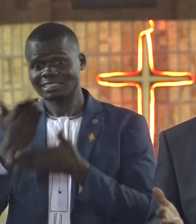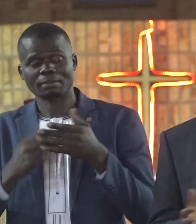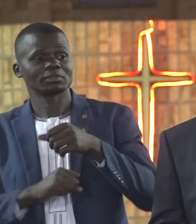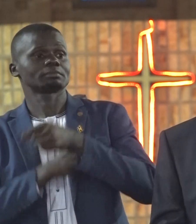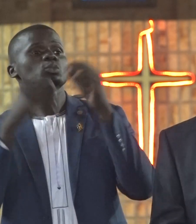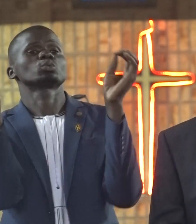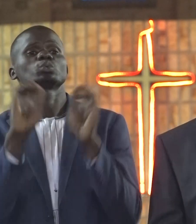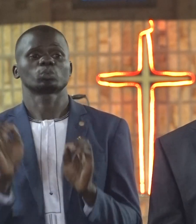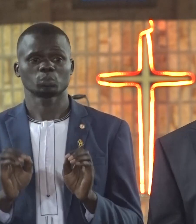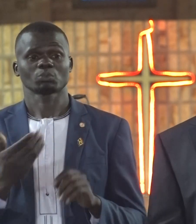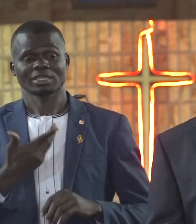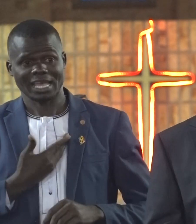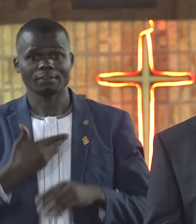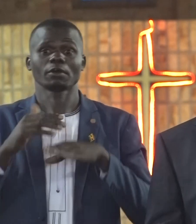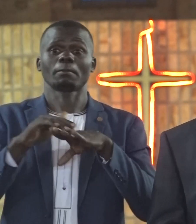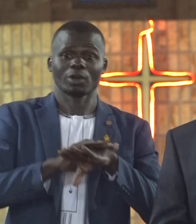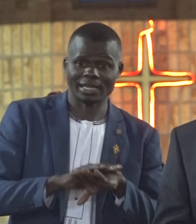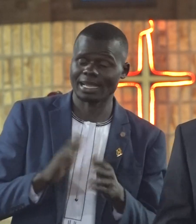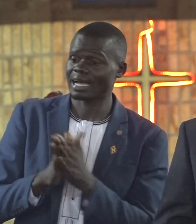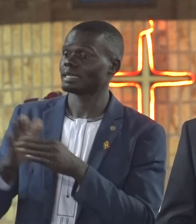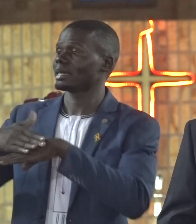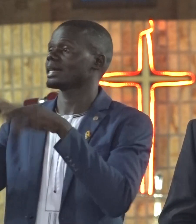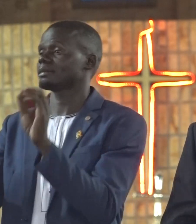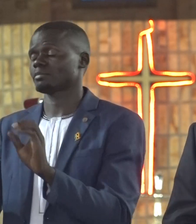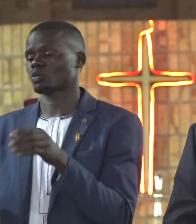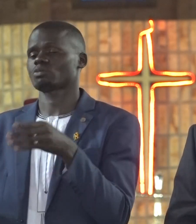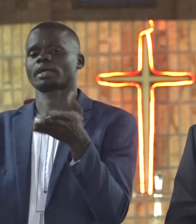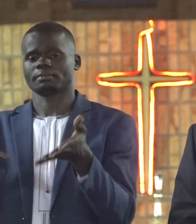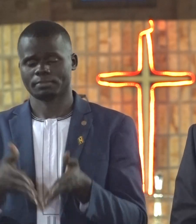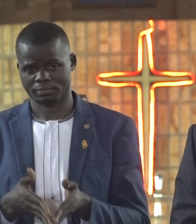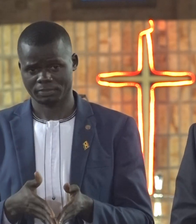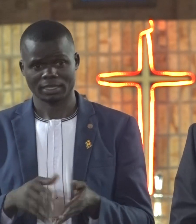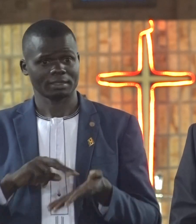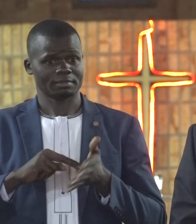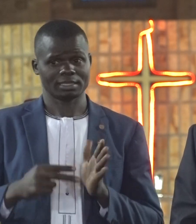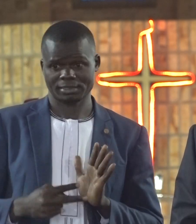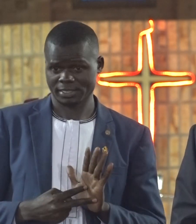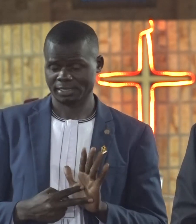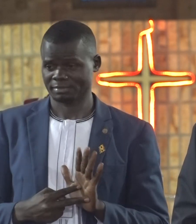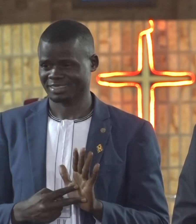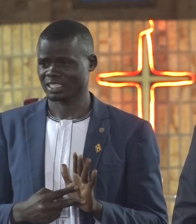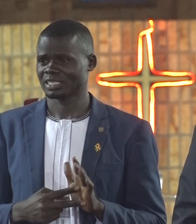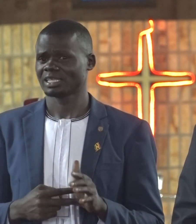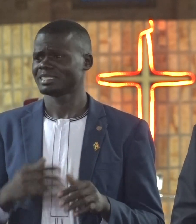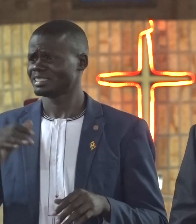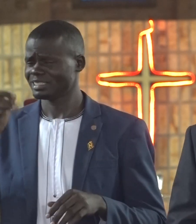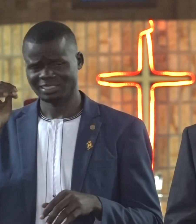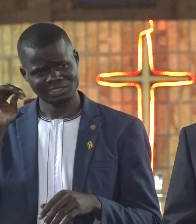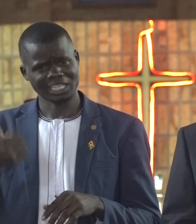n'abatagiwagira. Tulina abaganda n'abatali baganda. Ekyo tekirabwa